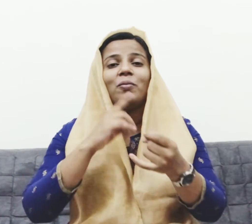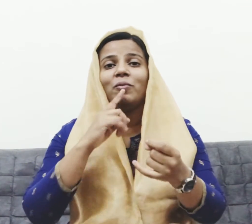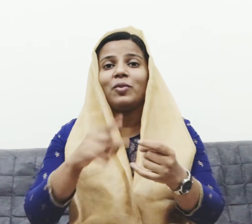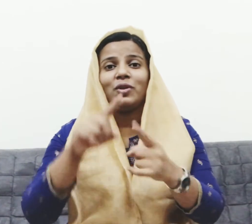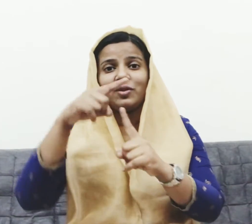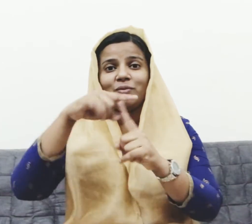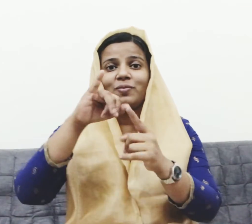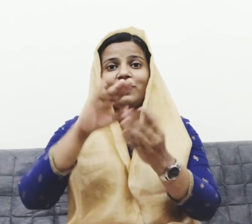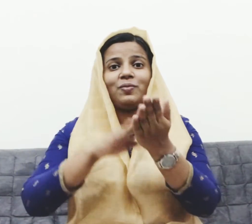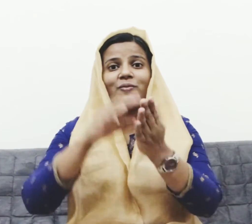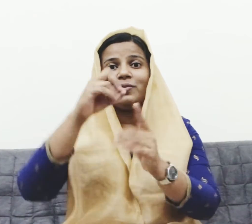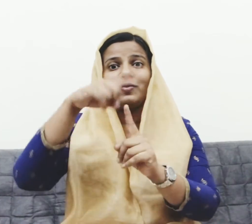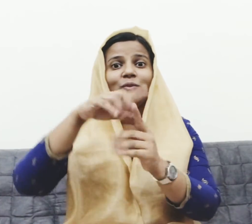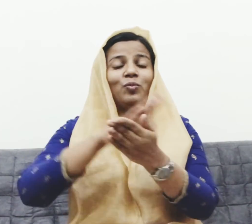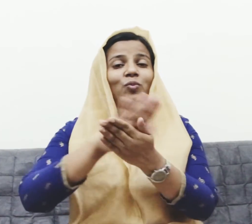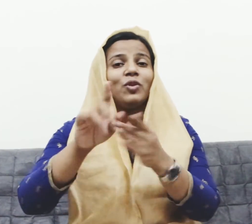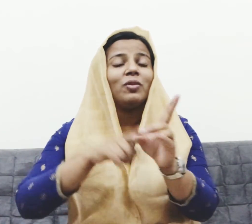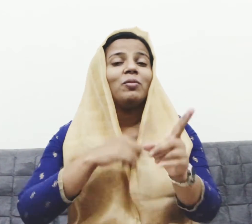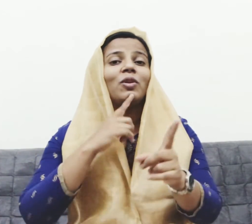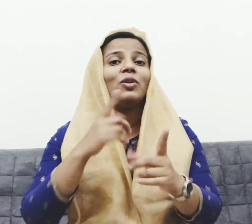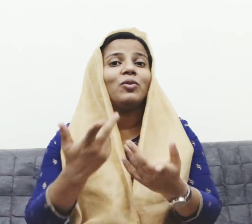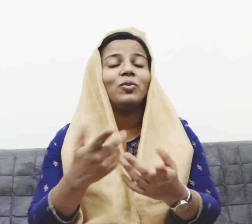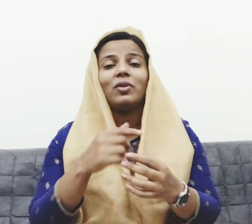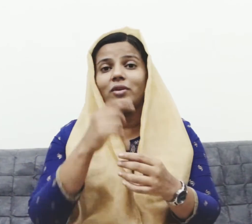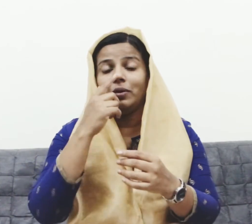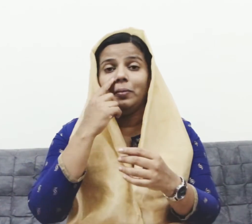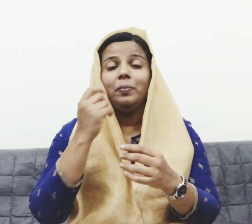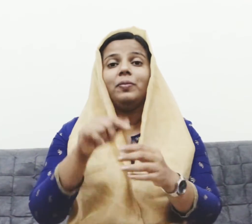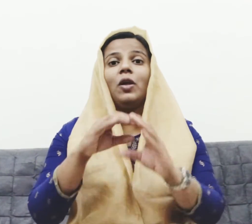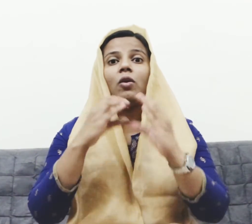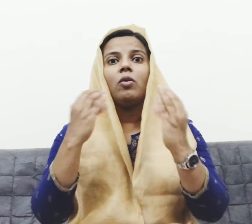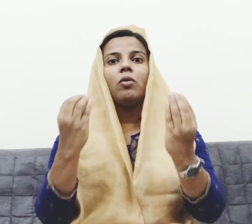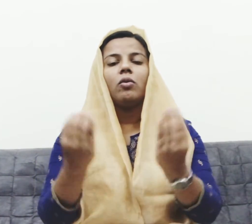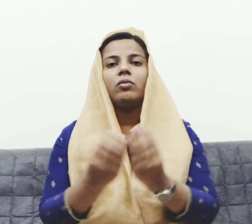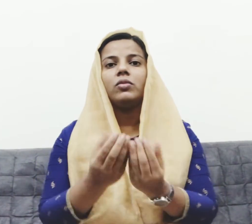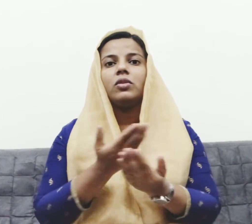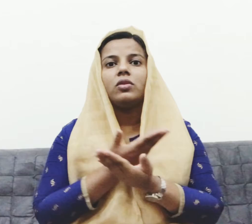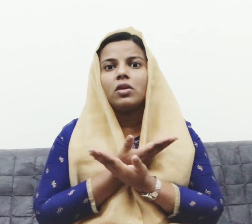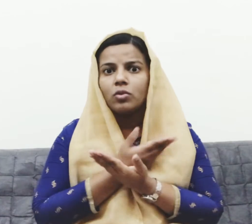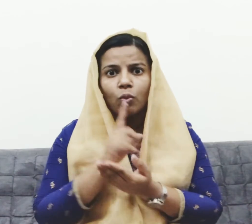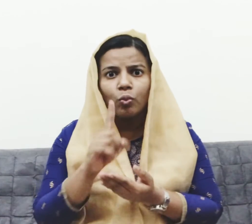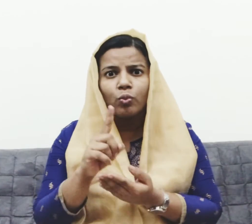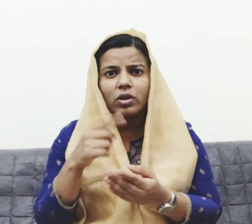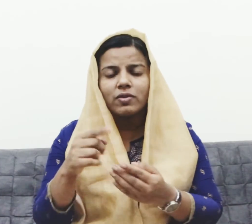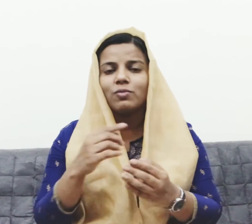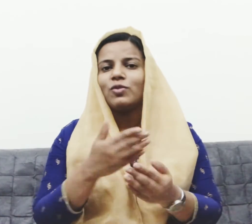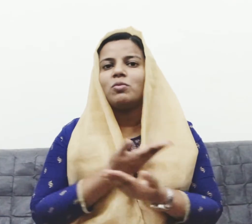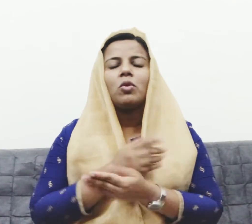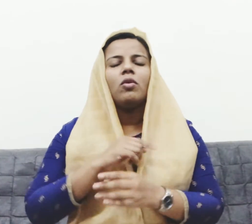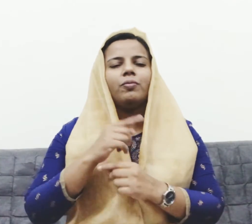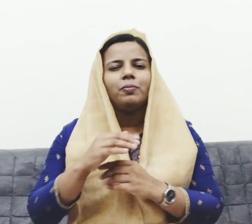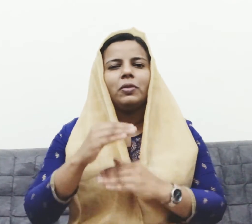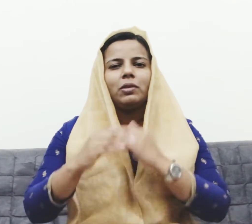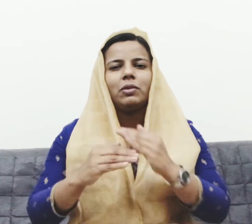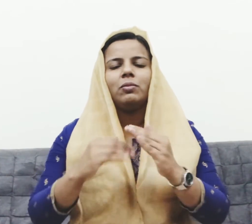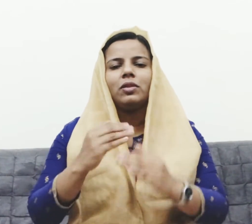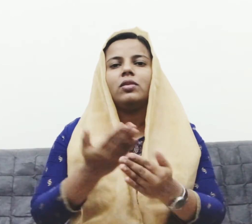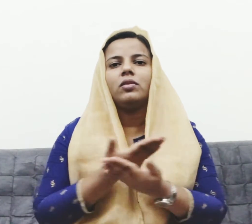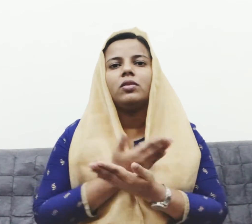പറയുന്ന കാര്യങ്ങളുണ്ട്. അവൻ ലോകത്തെ സ്നേഹിച്ചിട്ട് എന്നെ വിട്ടുപോയി. ലോകത്തെ സ്നേഹിച്ച് ഒരു ദിവസം കൊണ്ട് സ്നേഹിച്ചതല്ല, ഗ്രാജുവലി ഉണ്ടായ